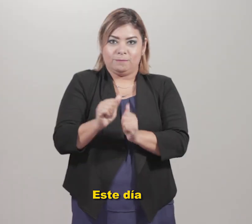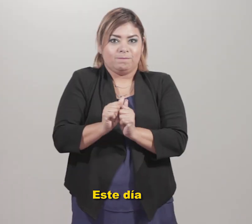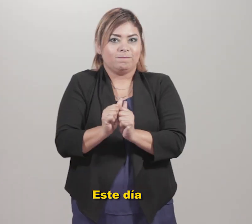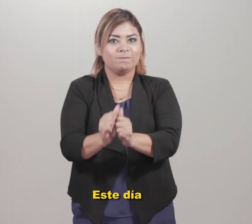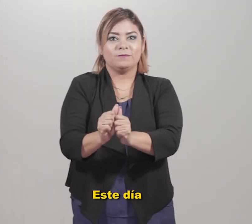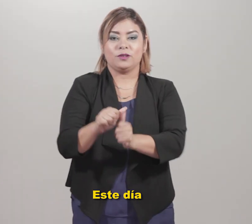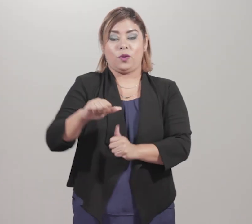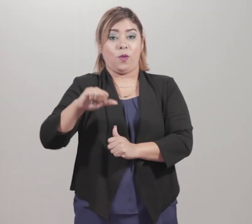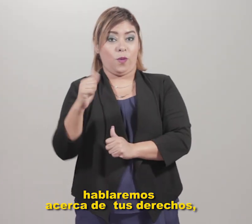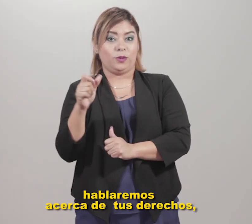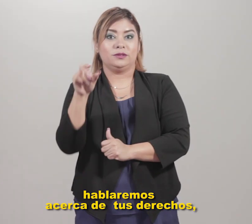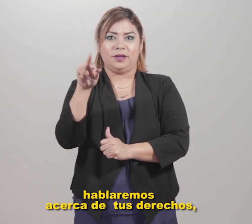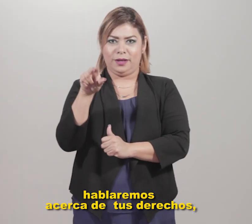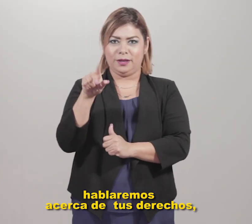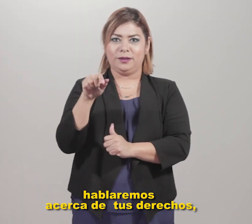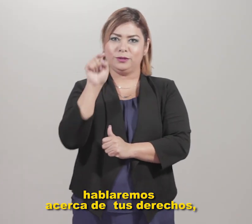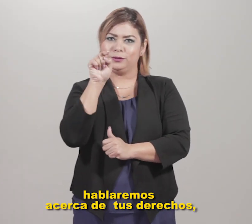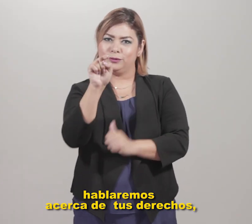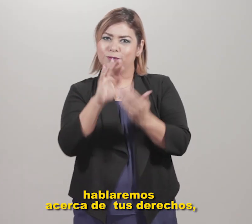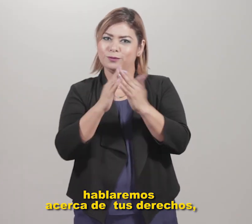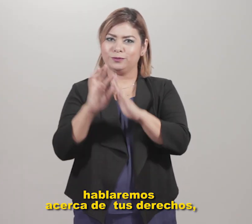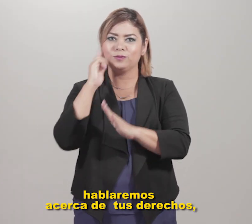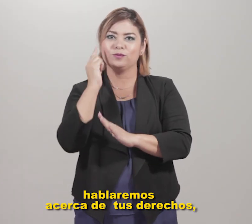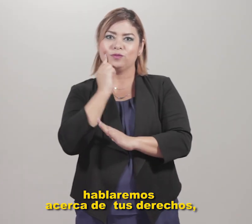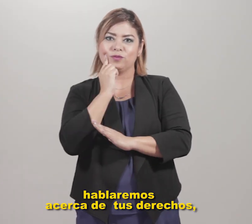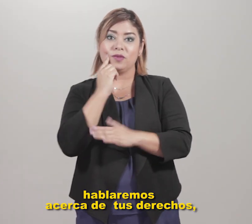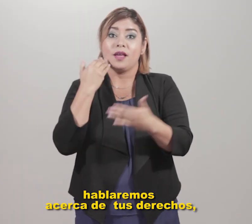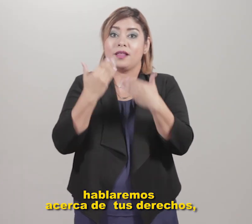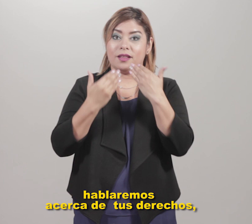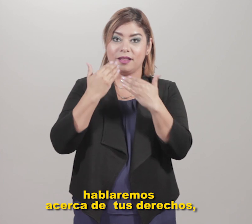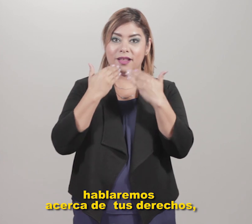Este día hablaremos acerca de tus derechos.